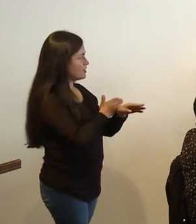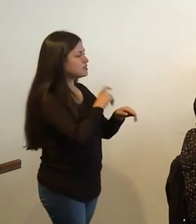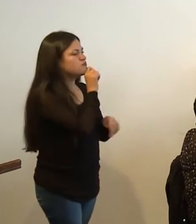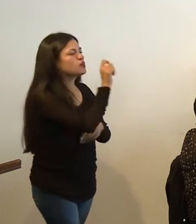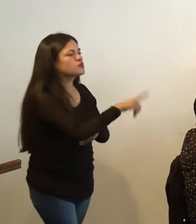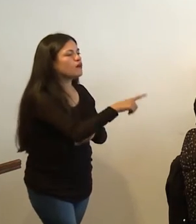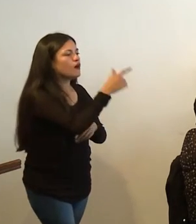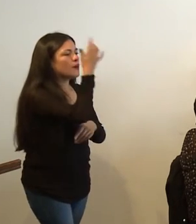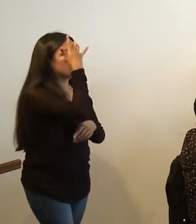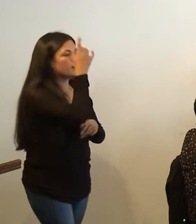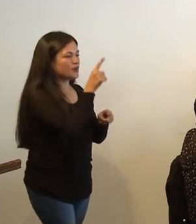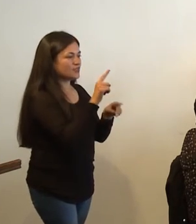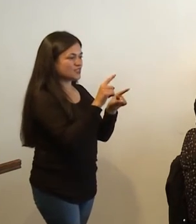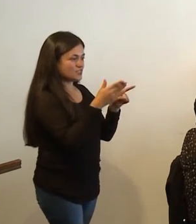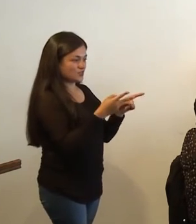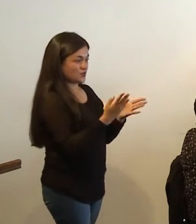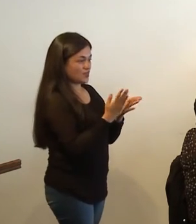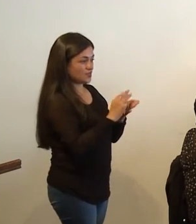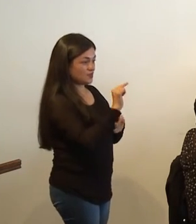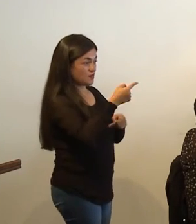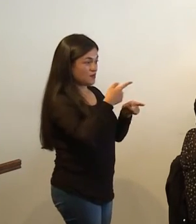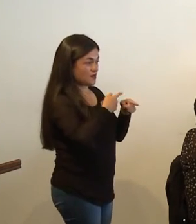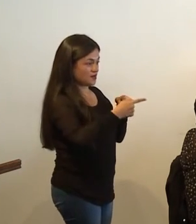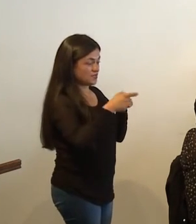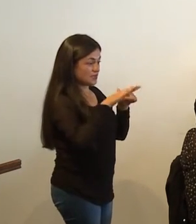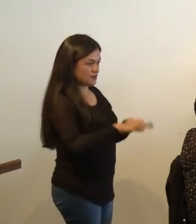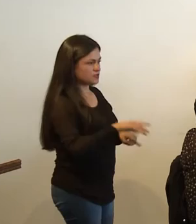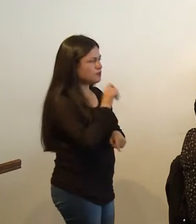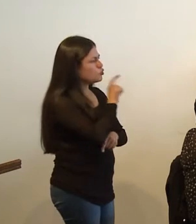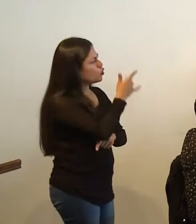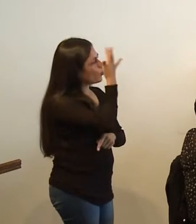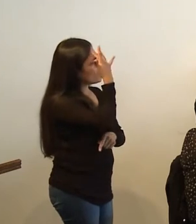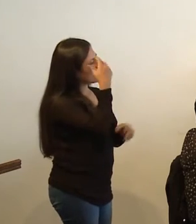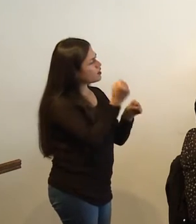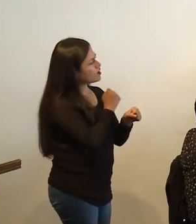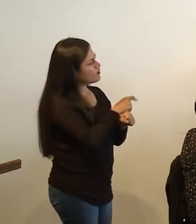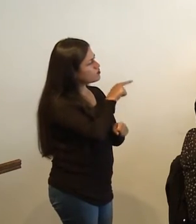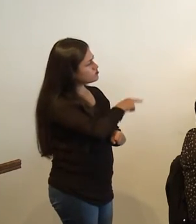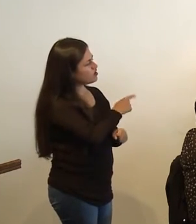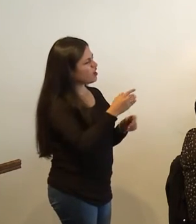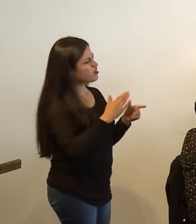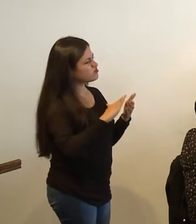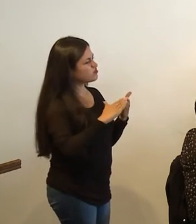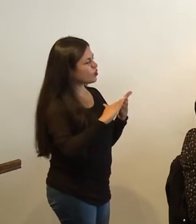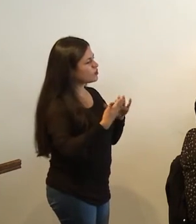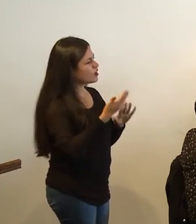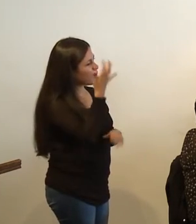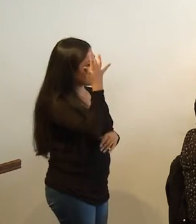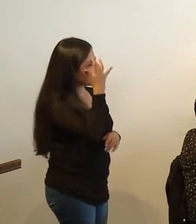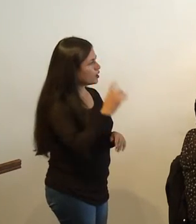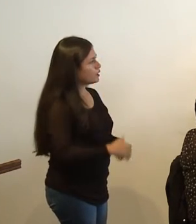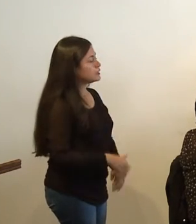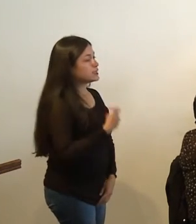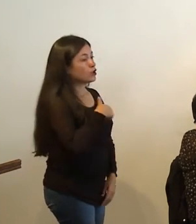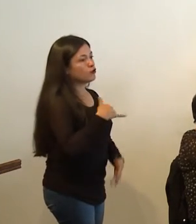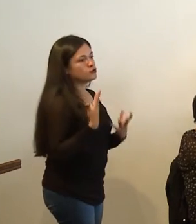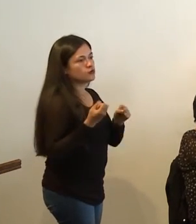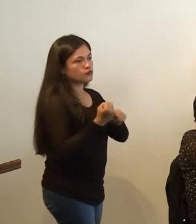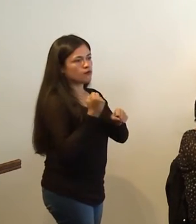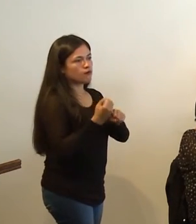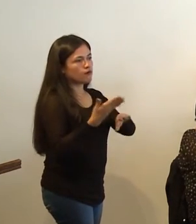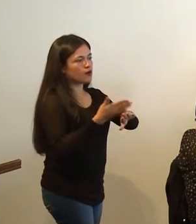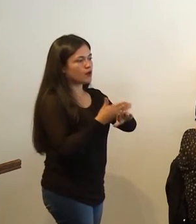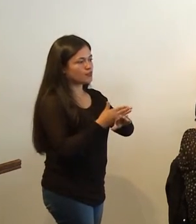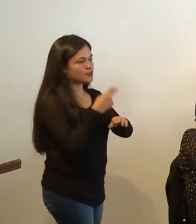estudiar educación comunitaria? Me dicen, no, yo trabajaba con niños con problemas de en educación especial y quería ayudar a la comunidad. No, yo trabajaba